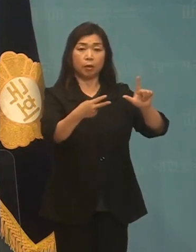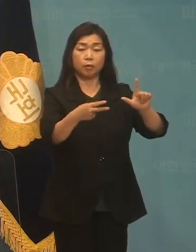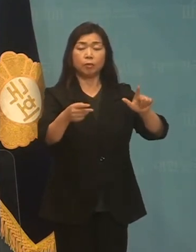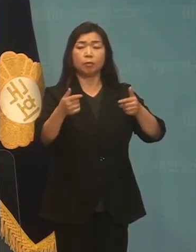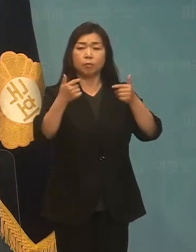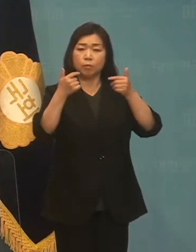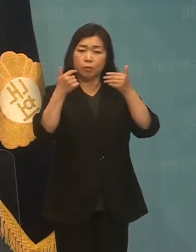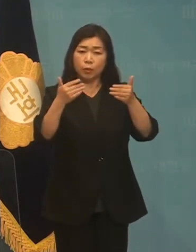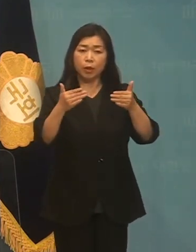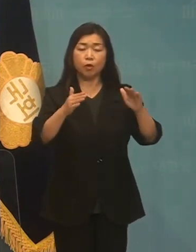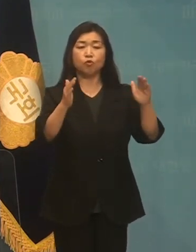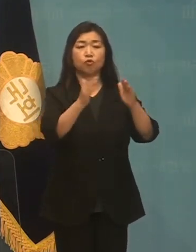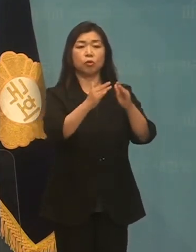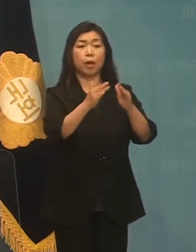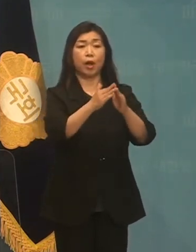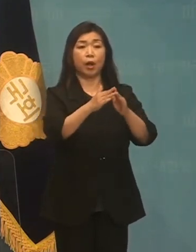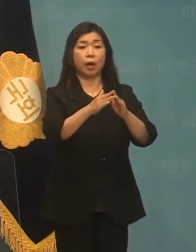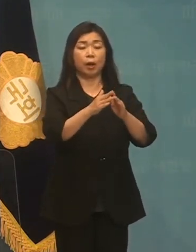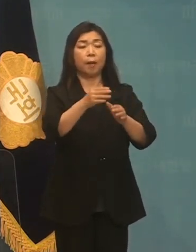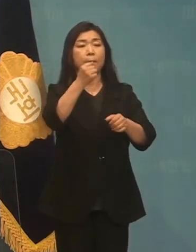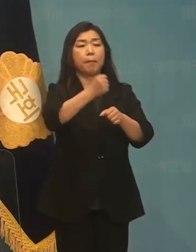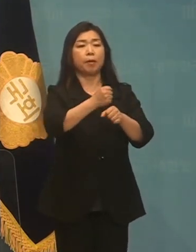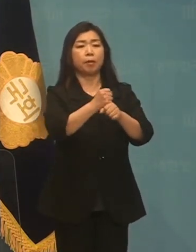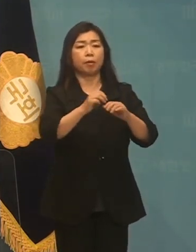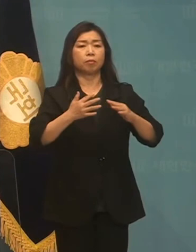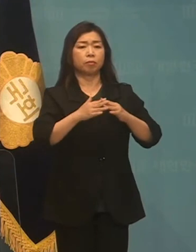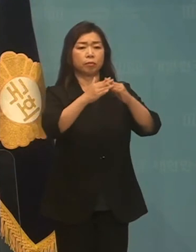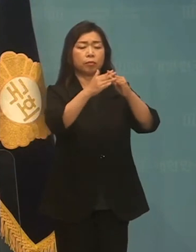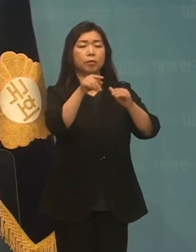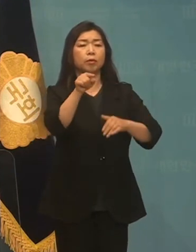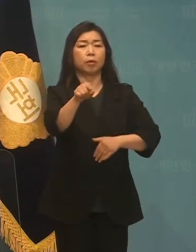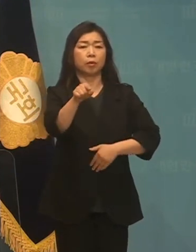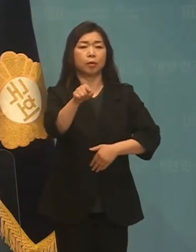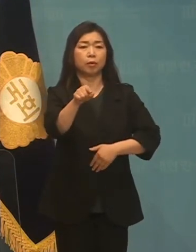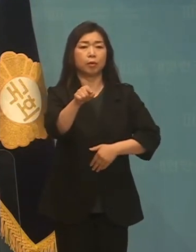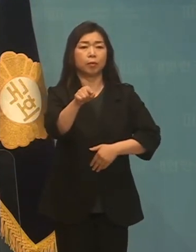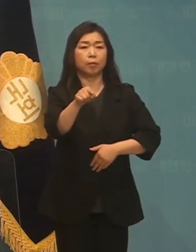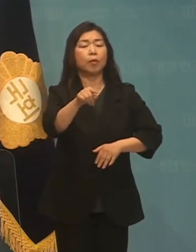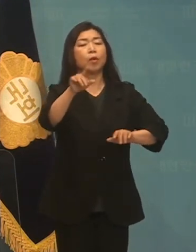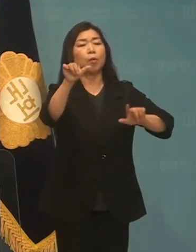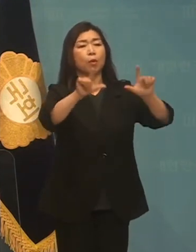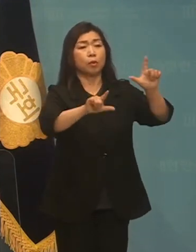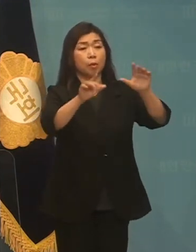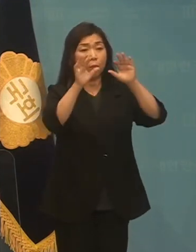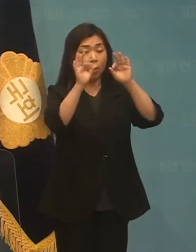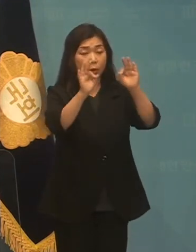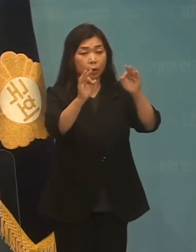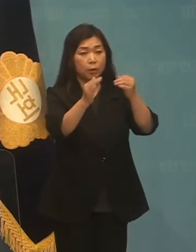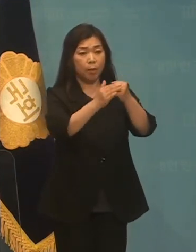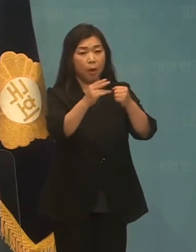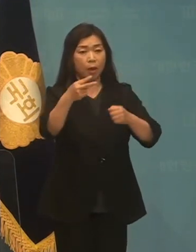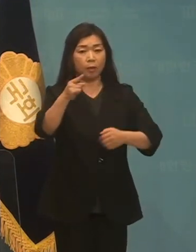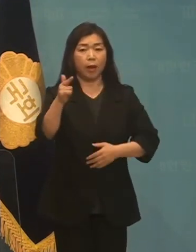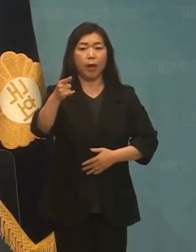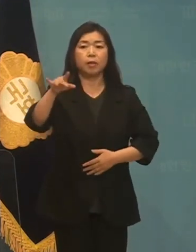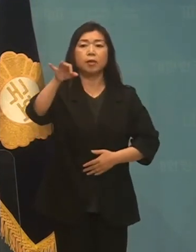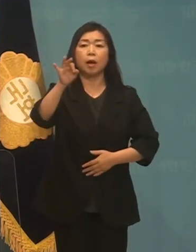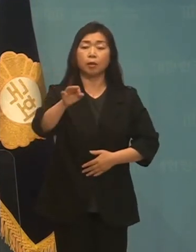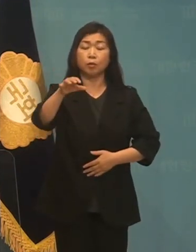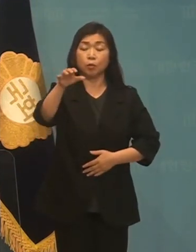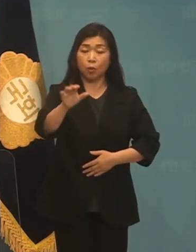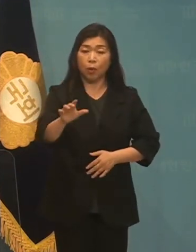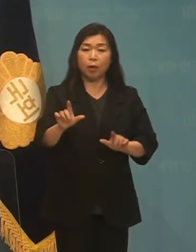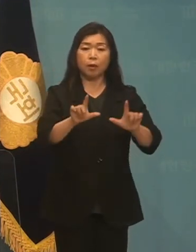중대형 주택시장에 눈을 돌리는 것은 모순이다. 대장동